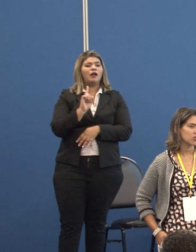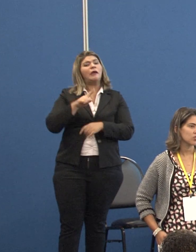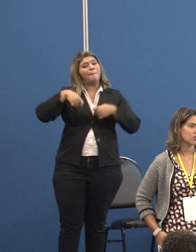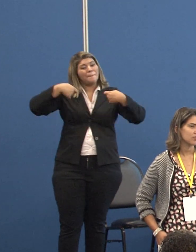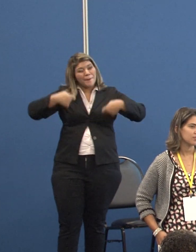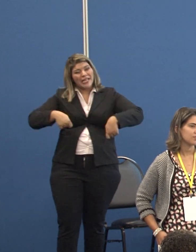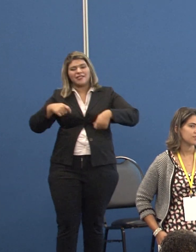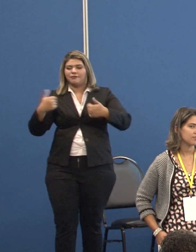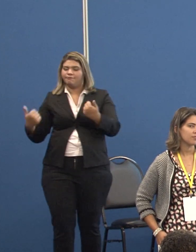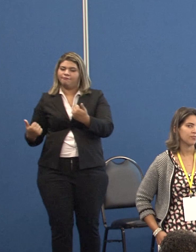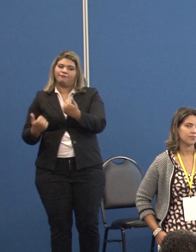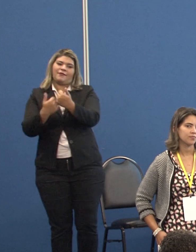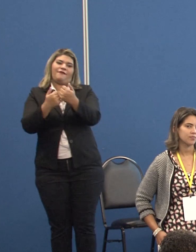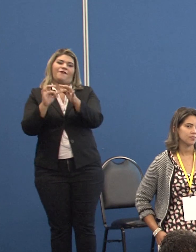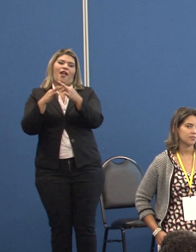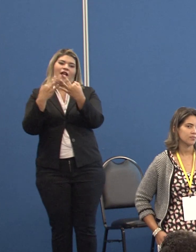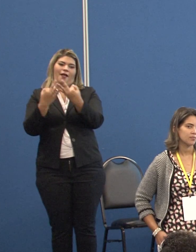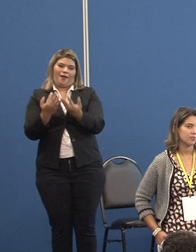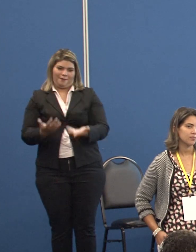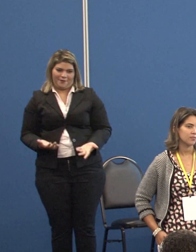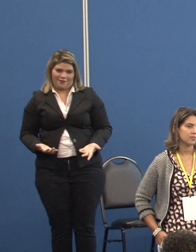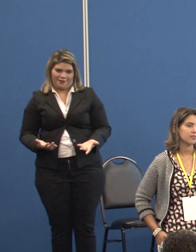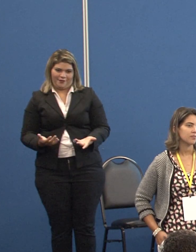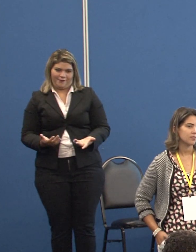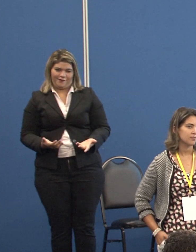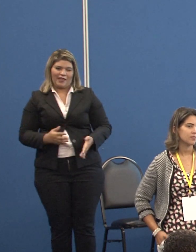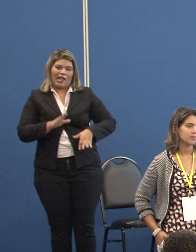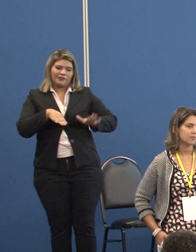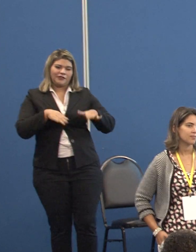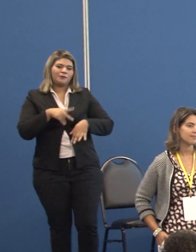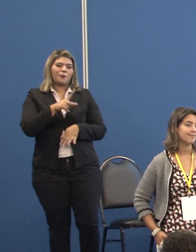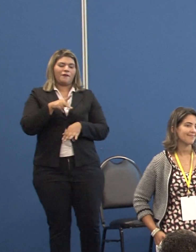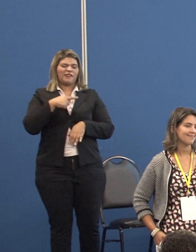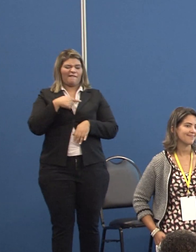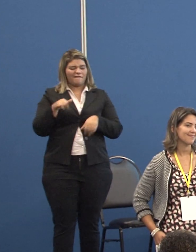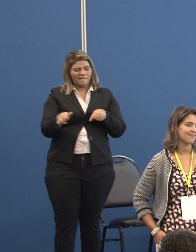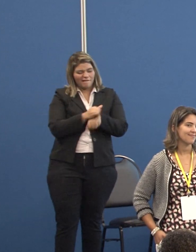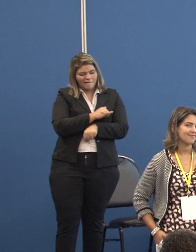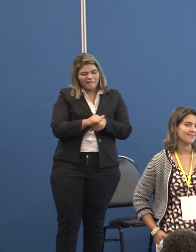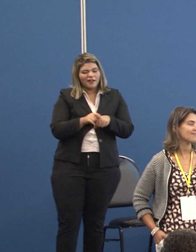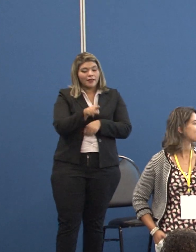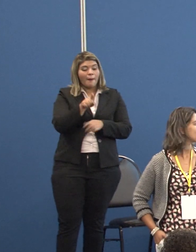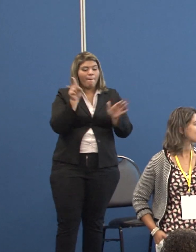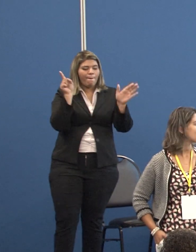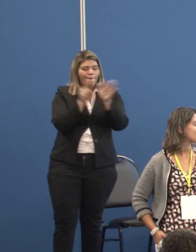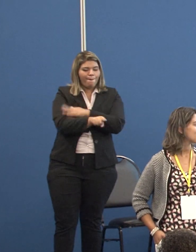família. Às vezes não é uma questão escrita, mas você mandar, por exemplo, uma pergunta para casa.